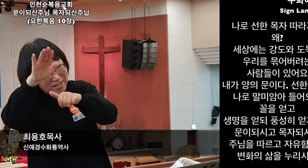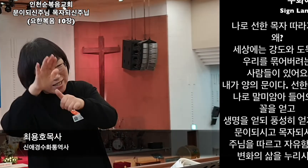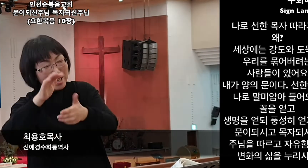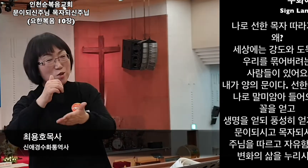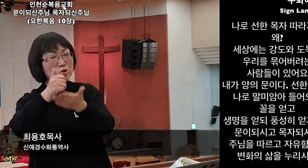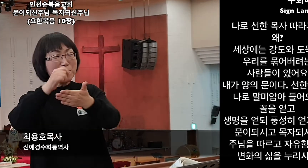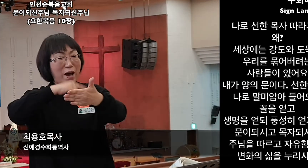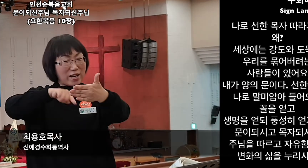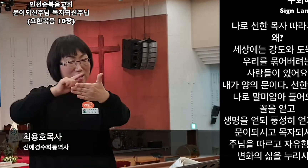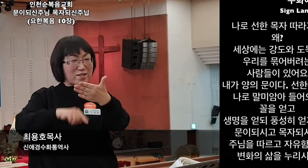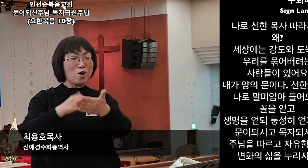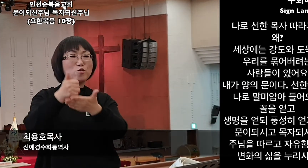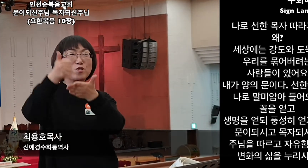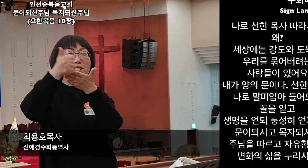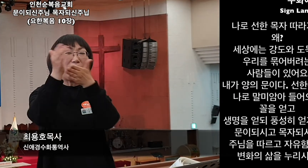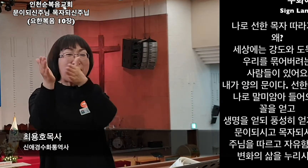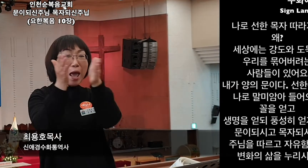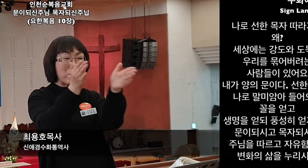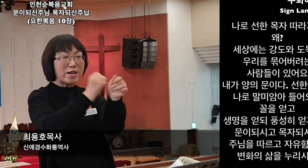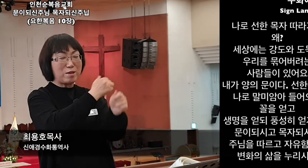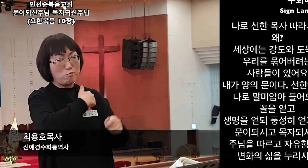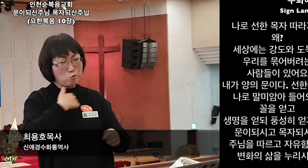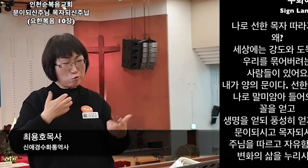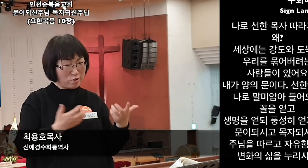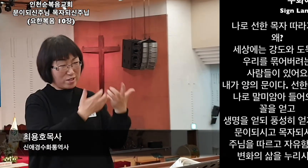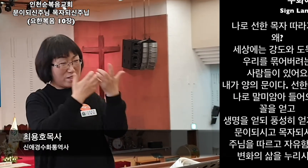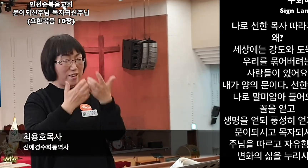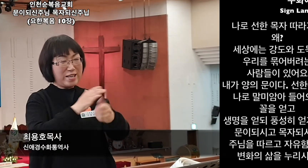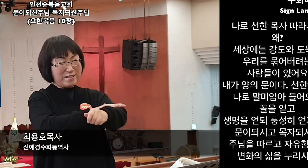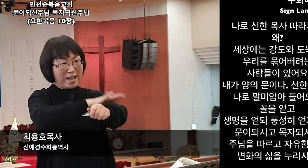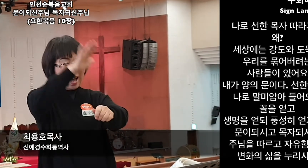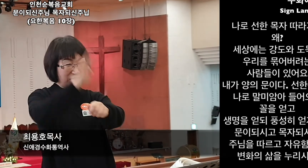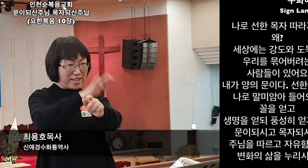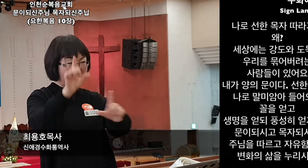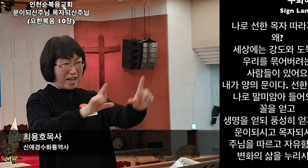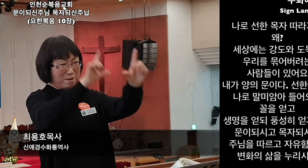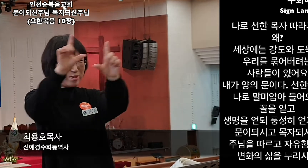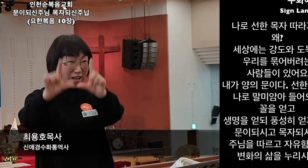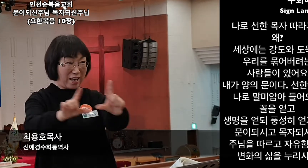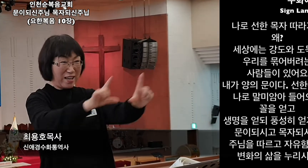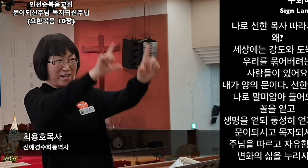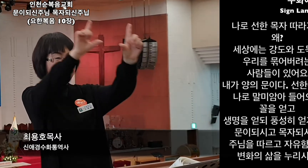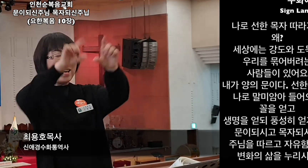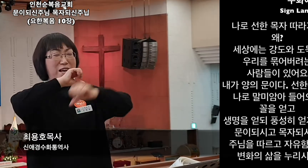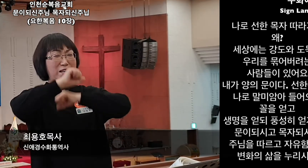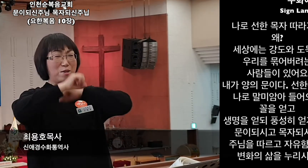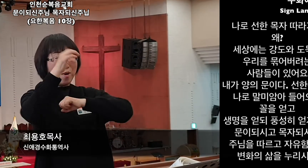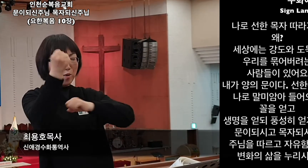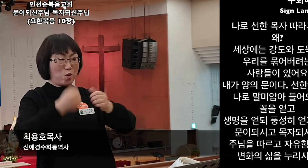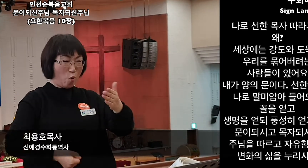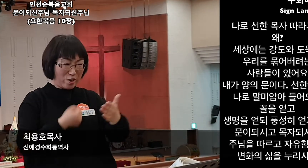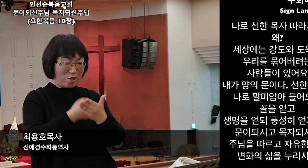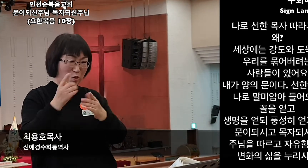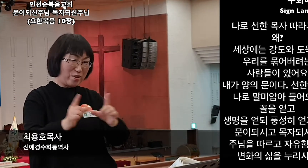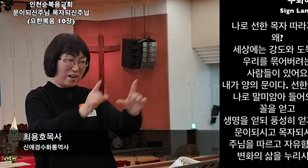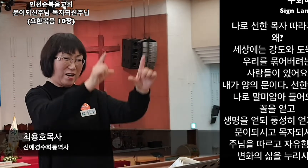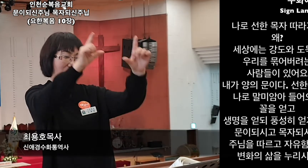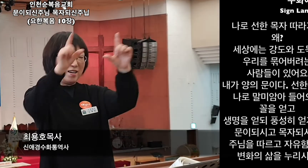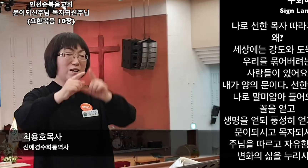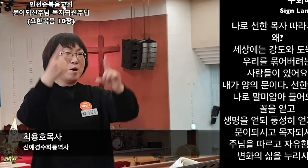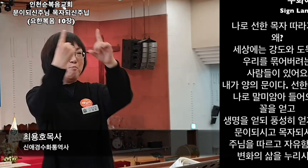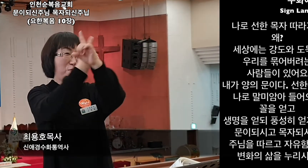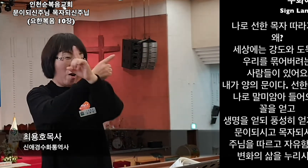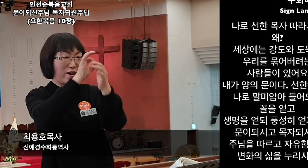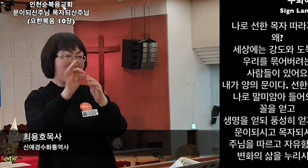이 주님 안에서 주께서 얘기하신 그 풍성한 잘 사는 삶을 누리시길, 자유함으로 용기로 살아가는 그